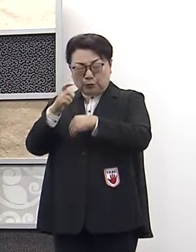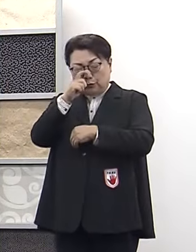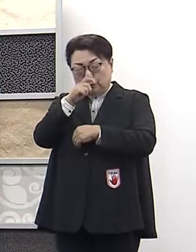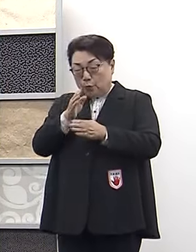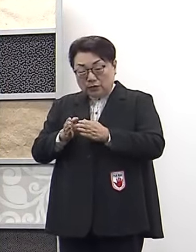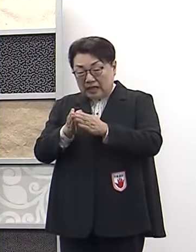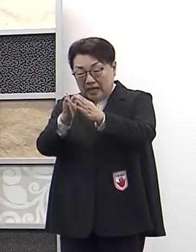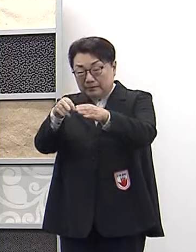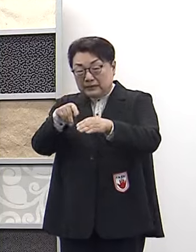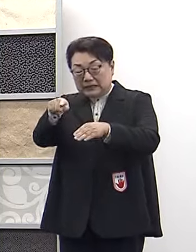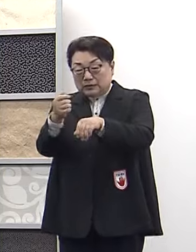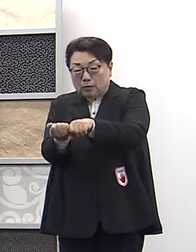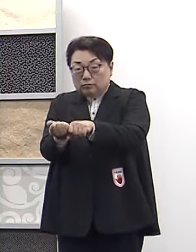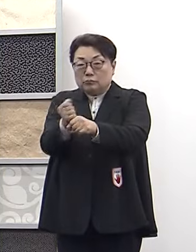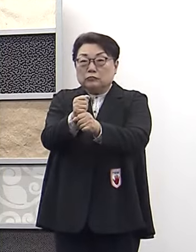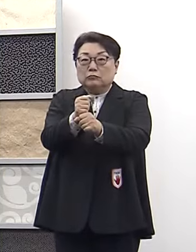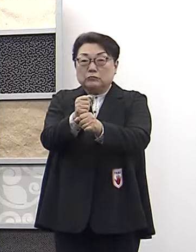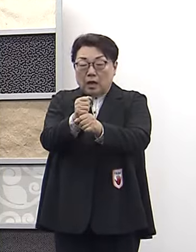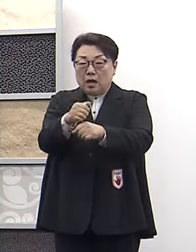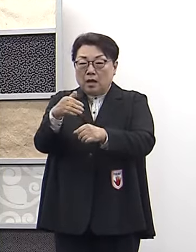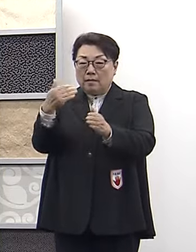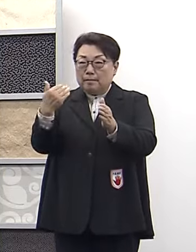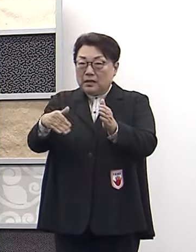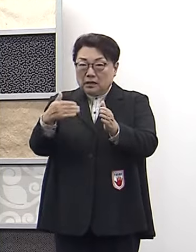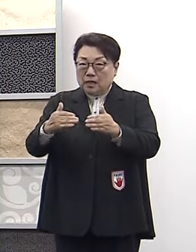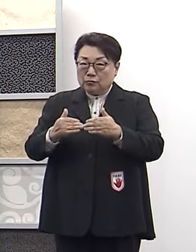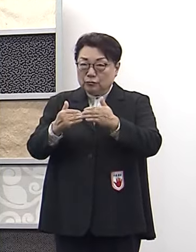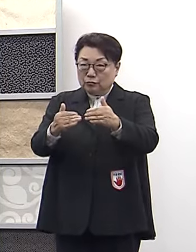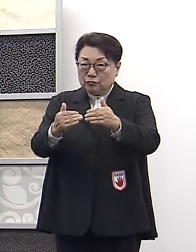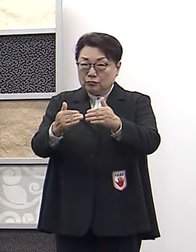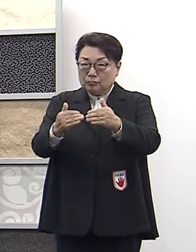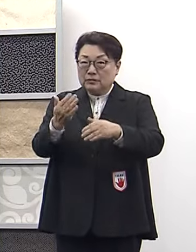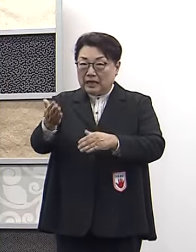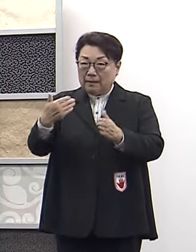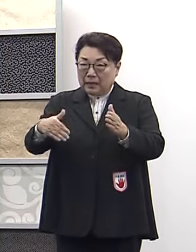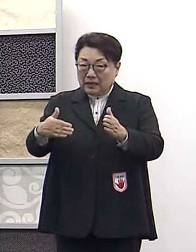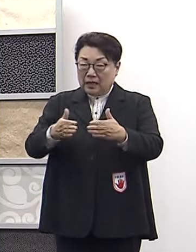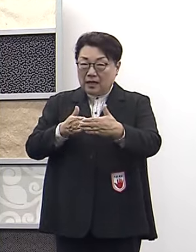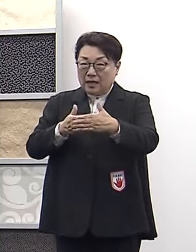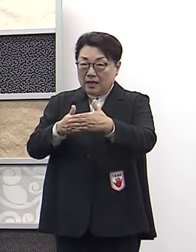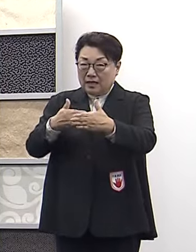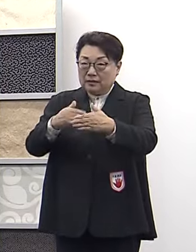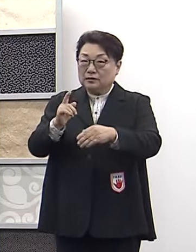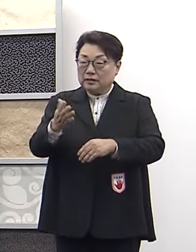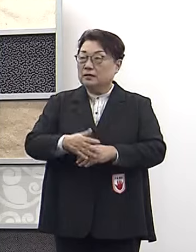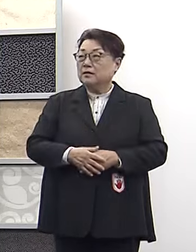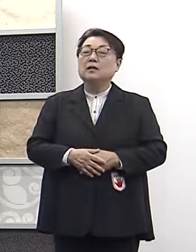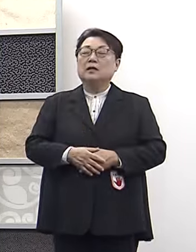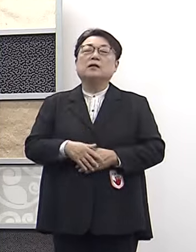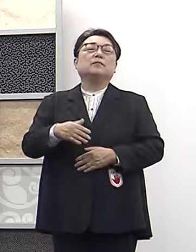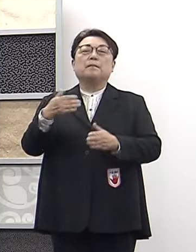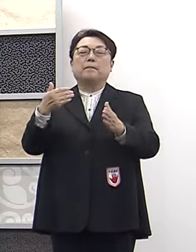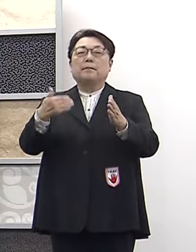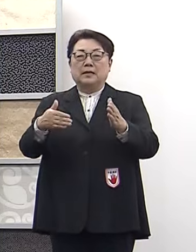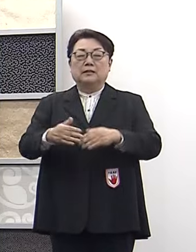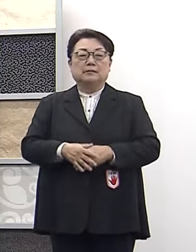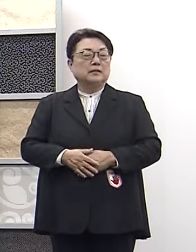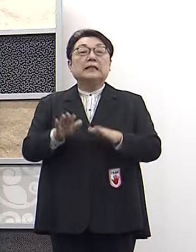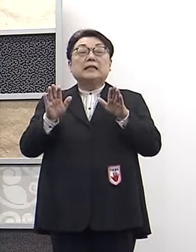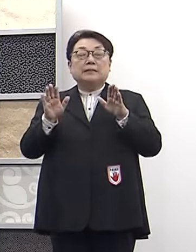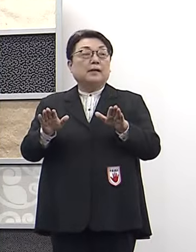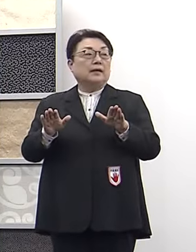取り組みは現時点ではまだあんまり進んでないように見受けられるんですけども、うんうん、その辺はどのように受け止めていらっしゃいますか。 それはまだ今調査して